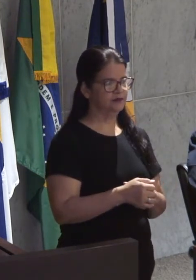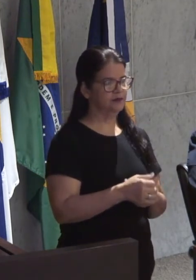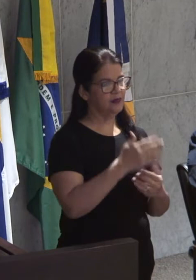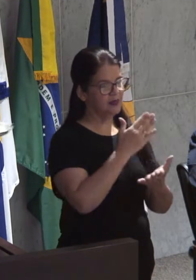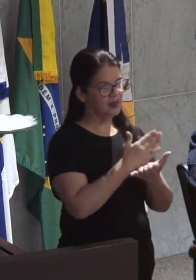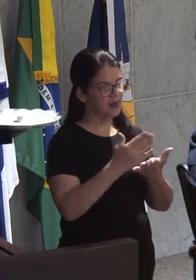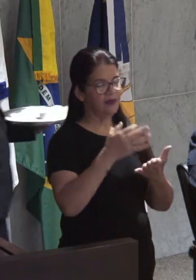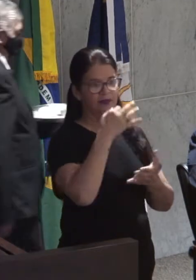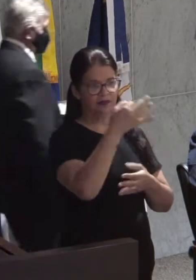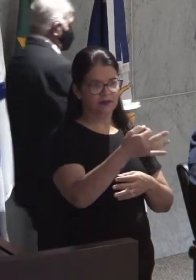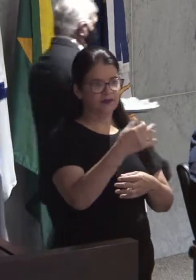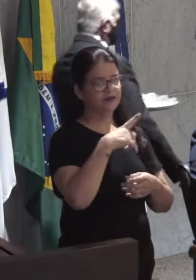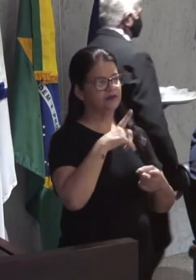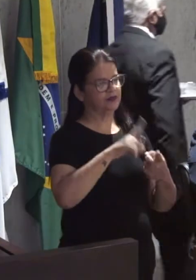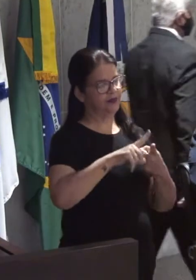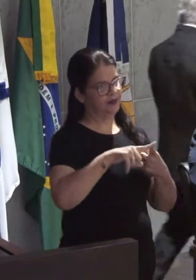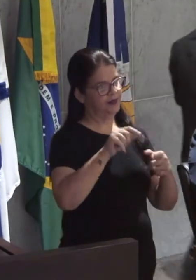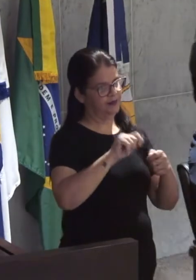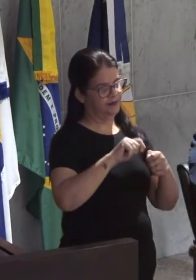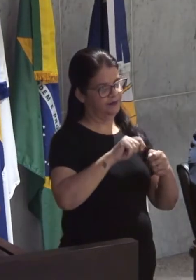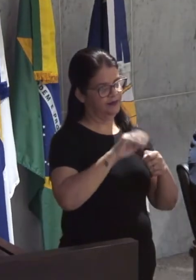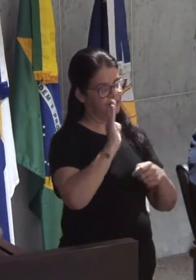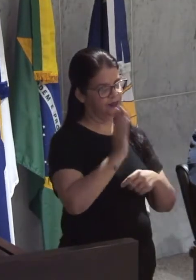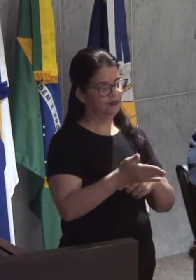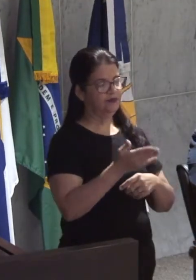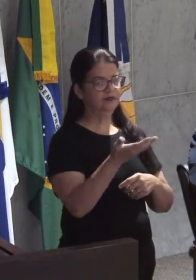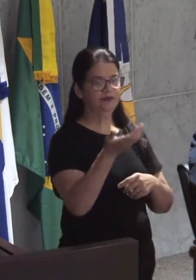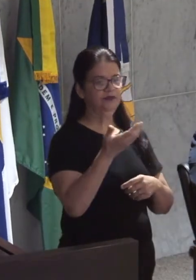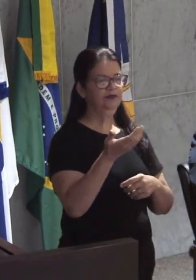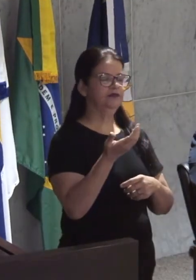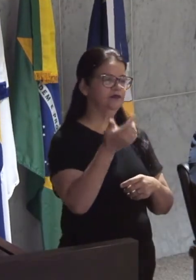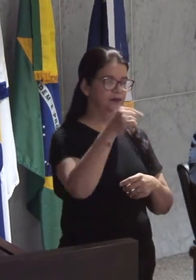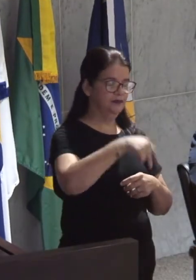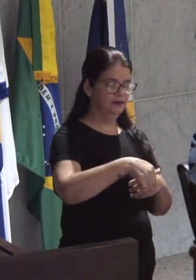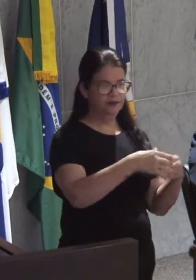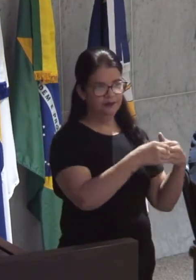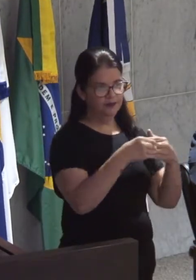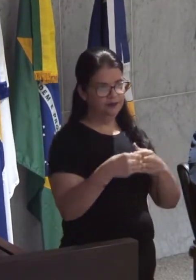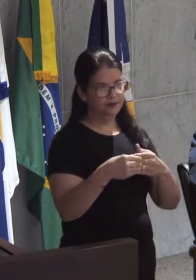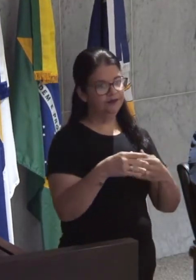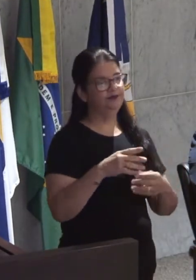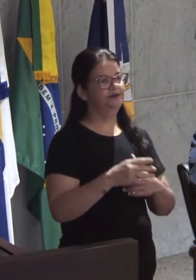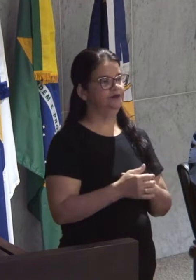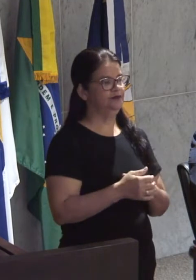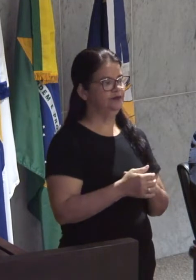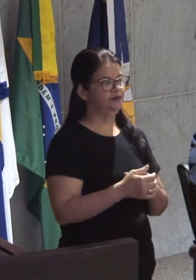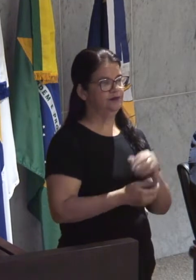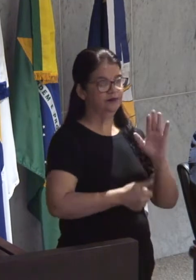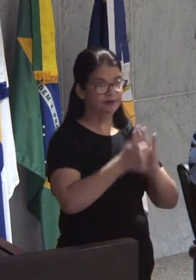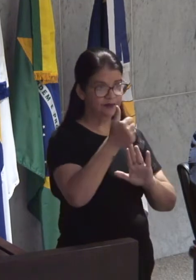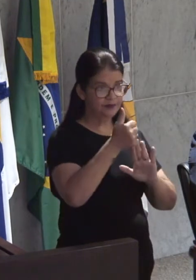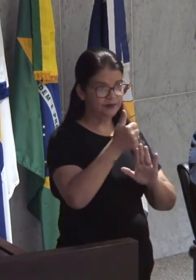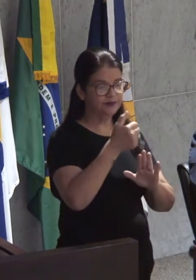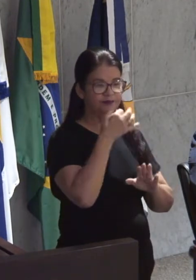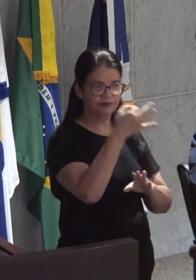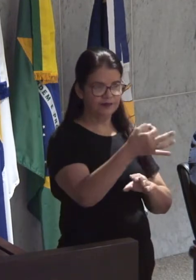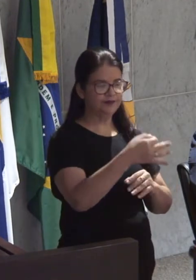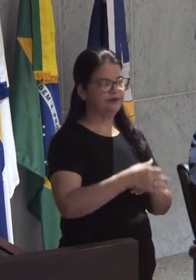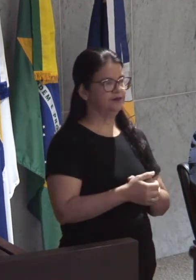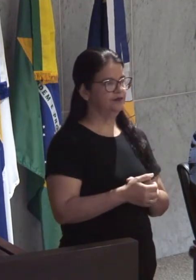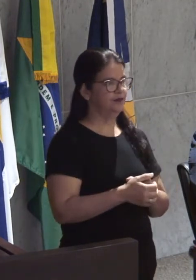partir das sugestões que também foram feitas, eu queria aqui encaminhar como uma primeira